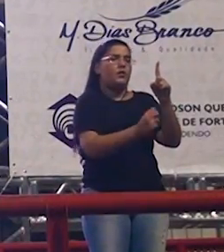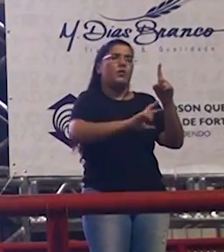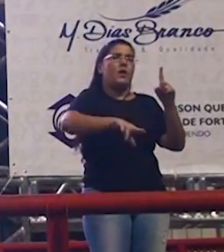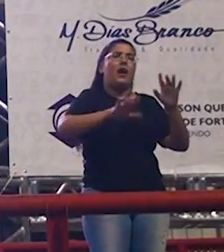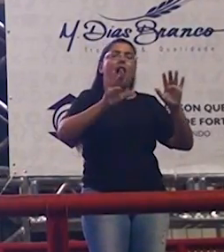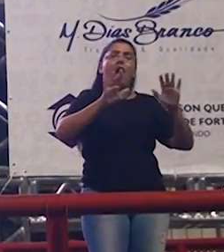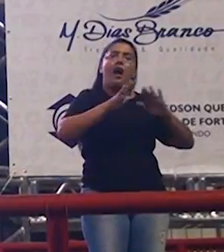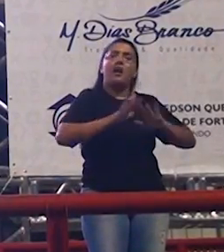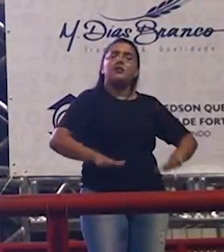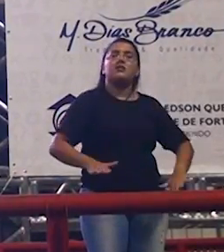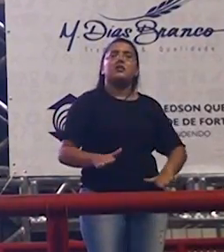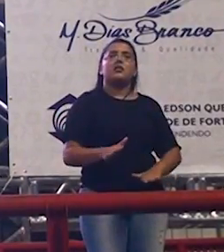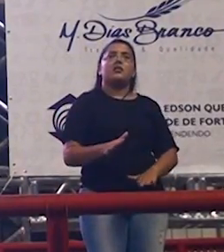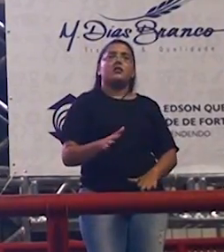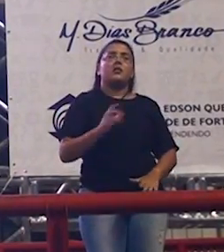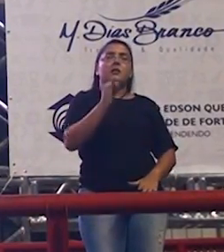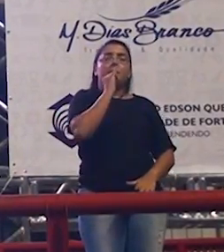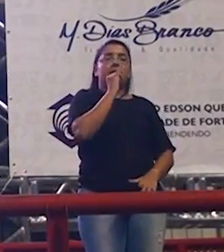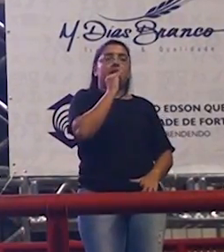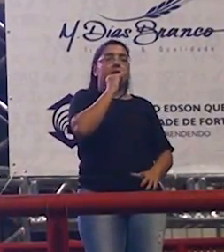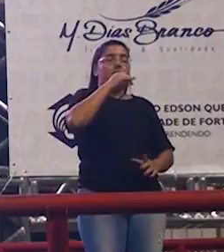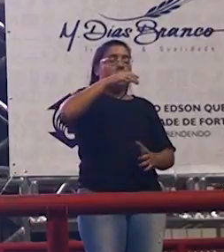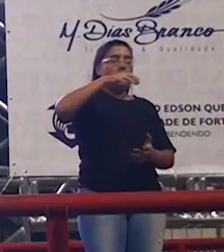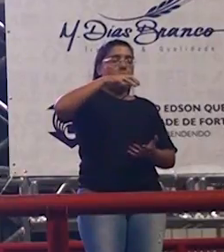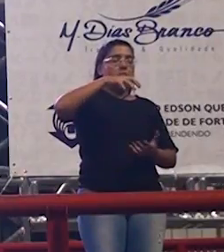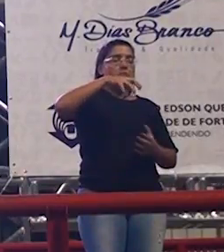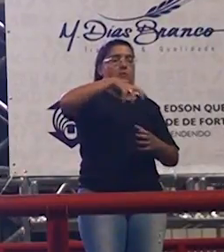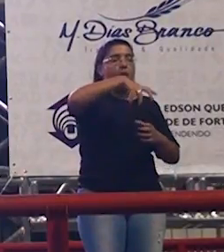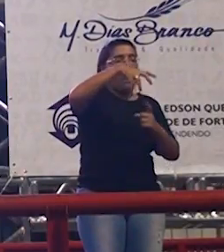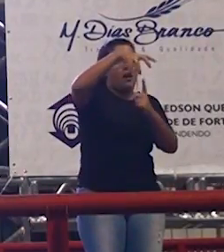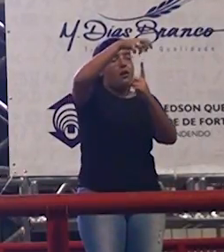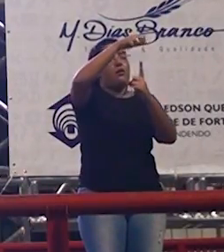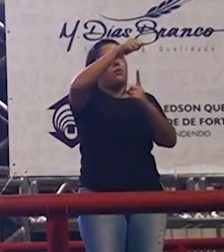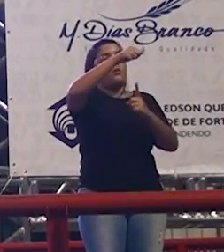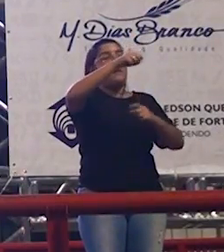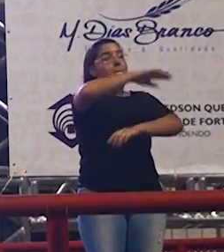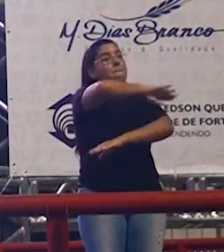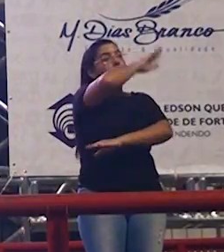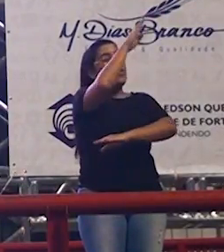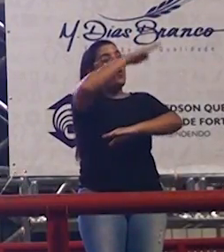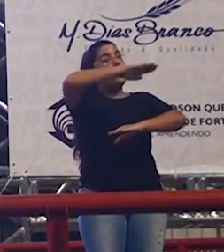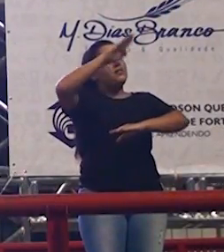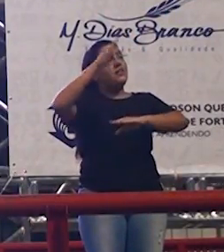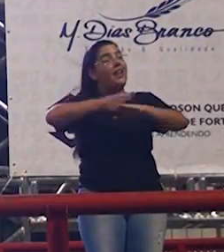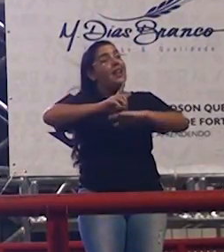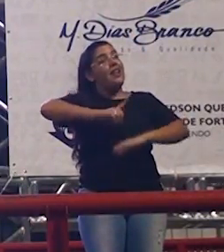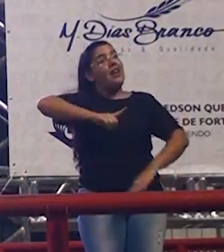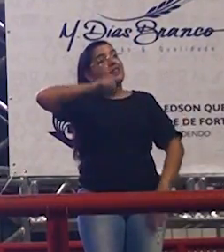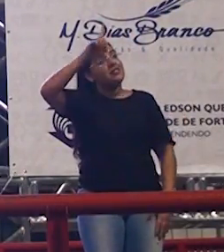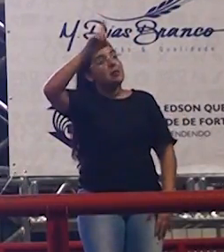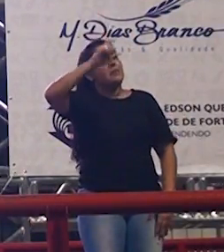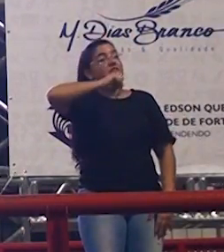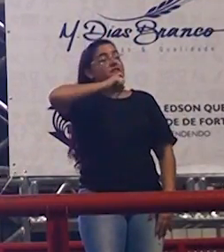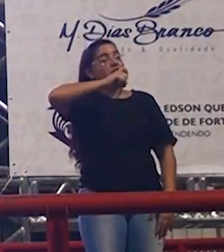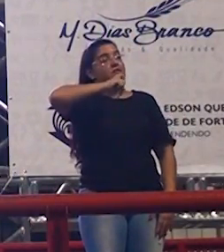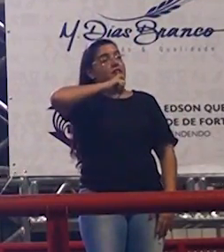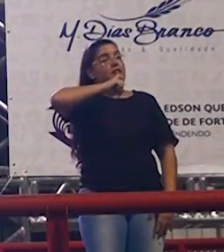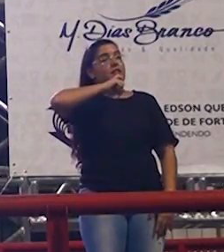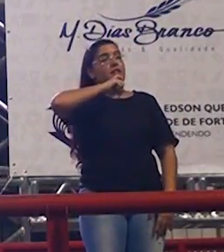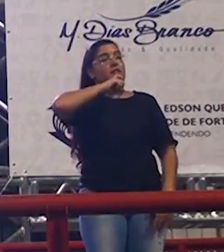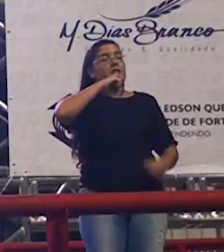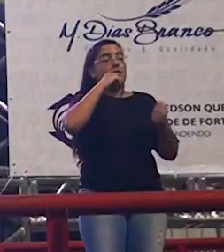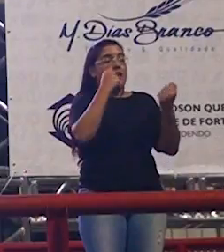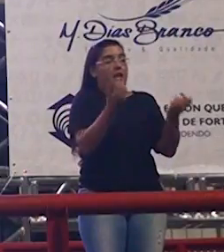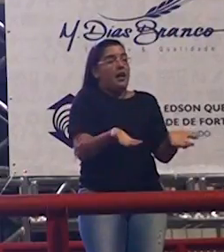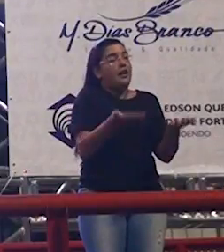assim o balão? Qual foi o exemplo que ele deu no texto? Da montanha. Lá em cima é mais frio e a densidade